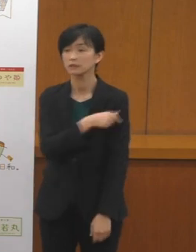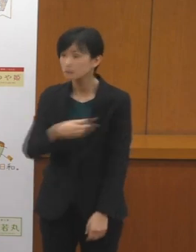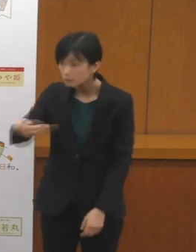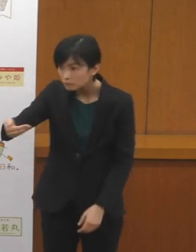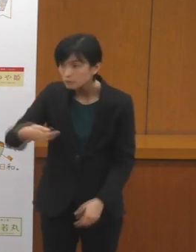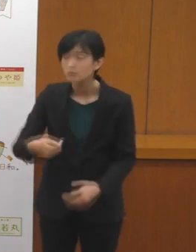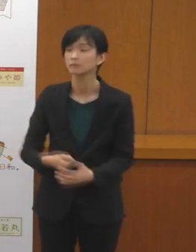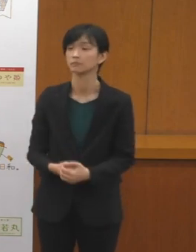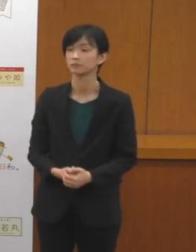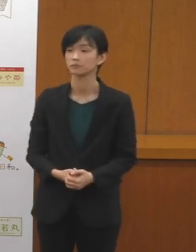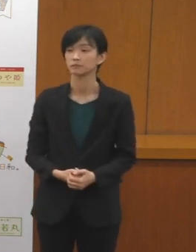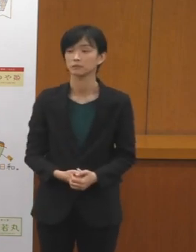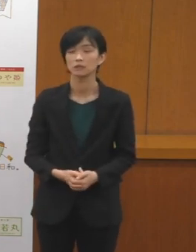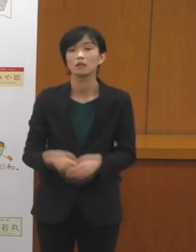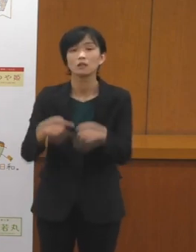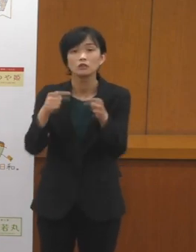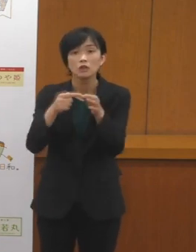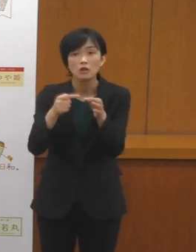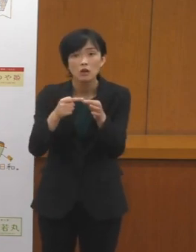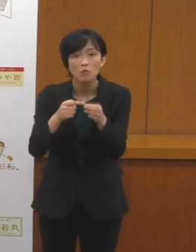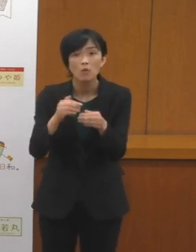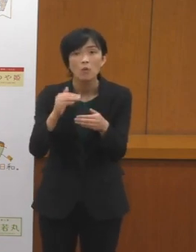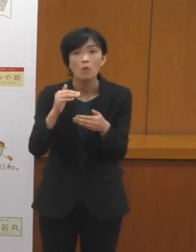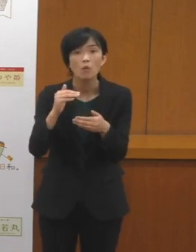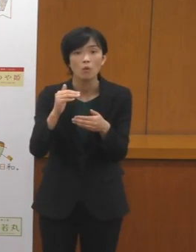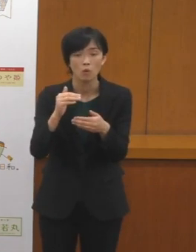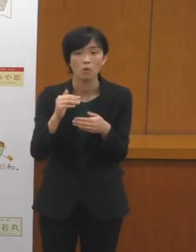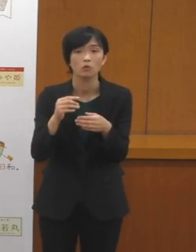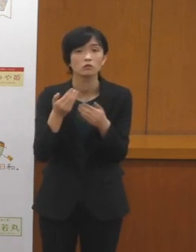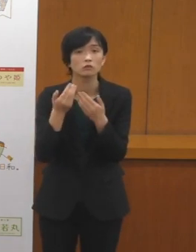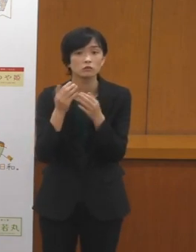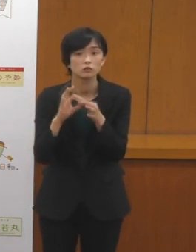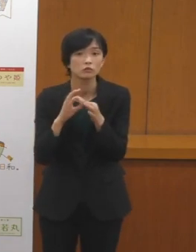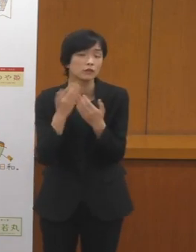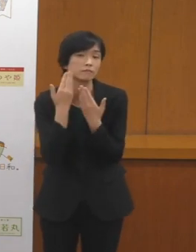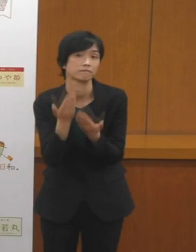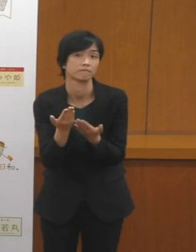NHK山本ですちょっとさくらんぼの先ほどのさくらんぼの話の